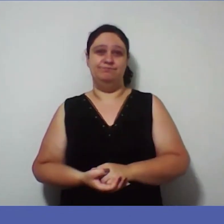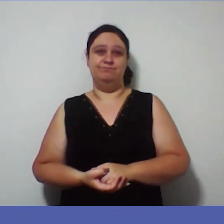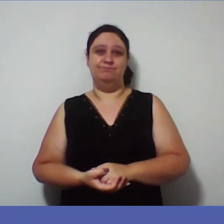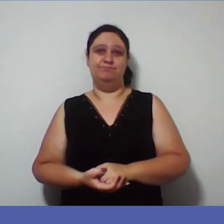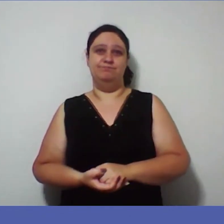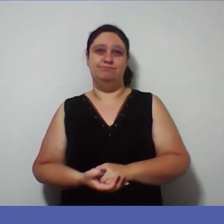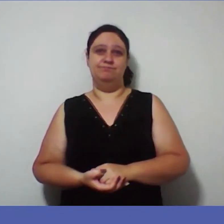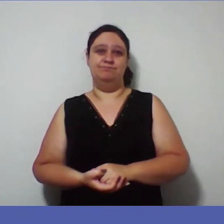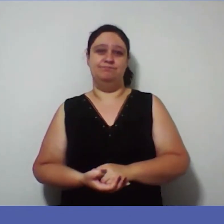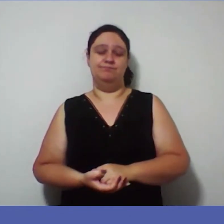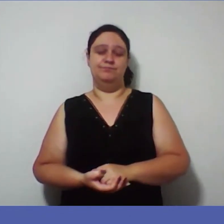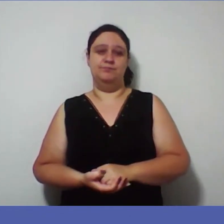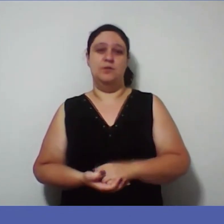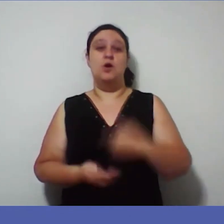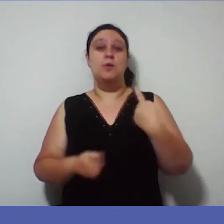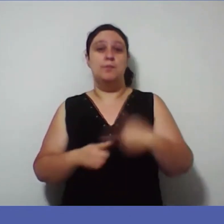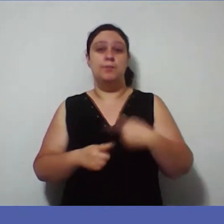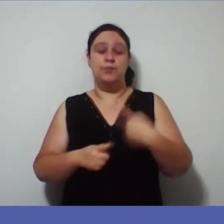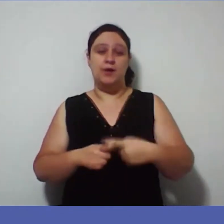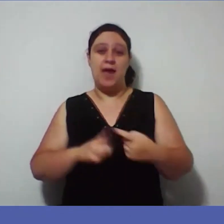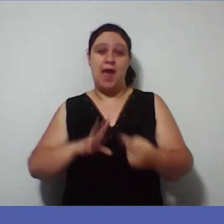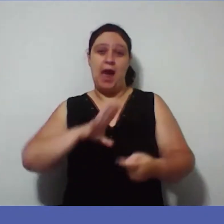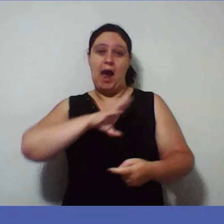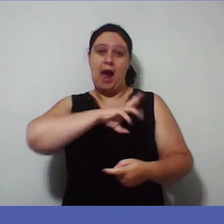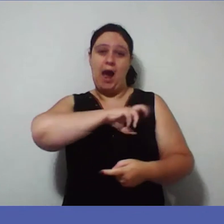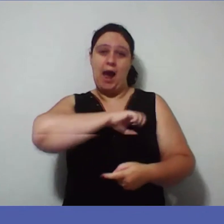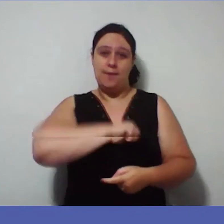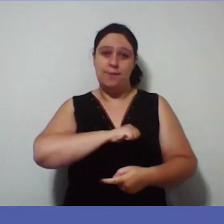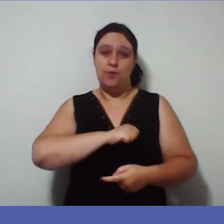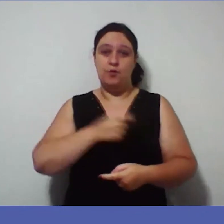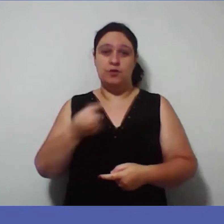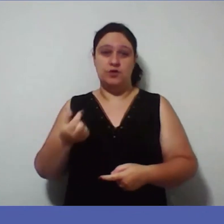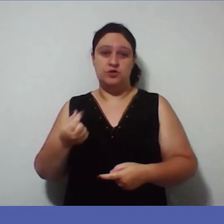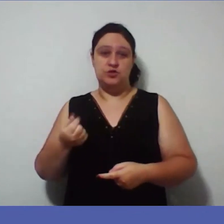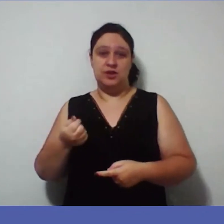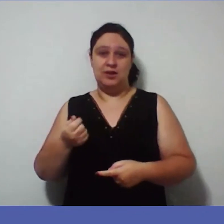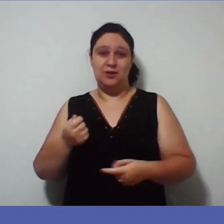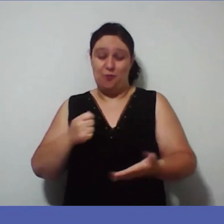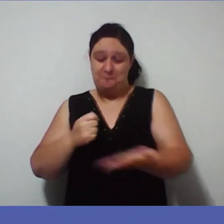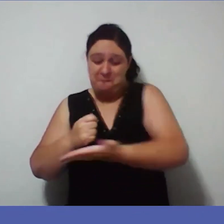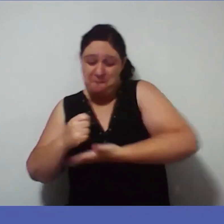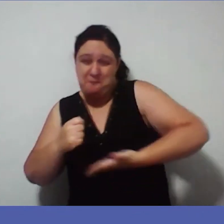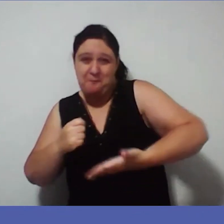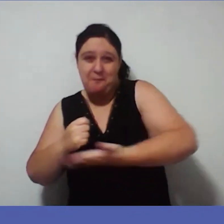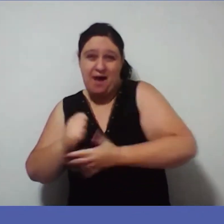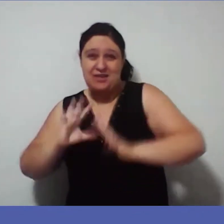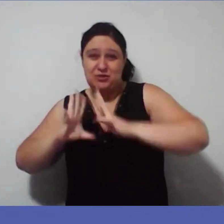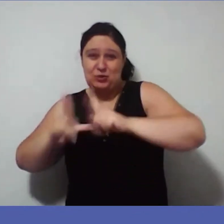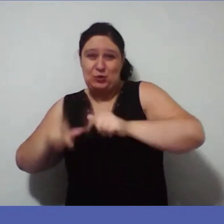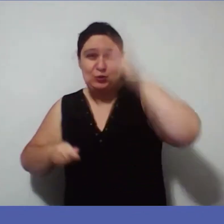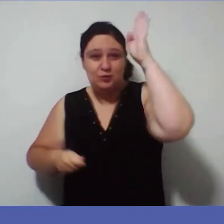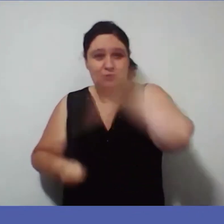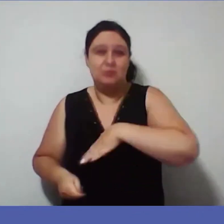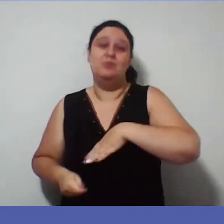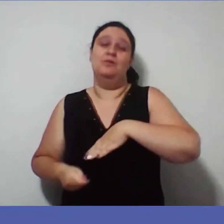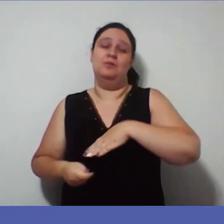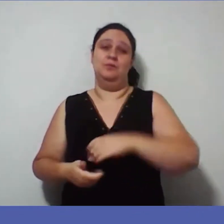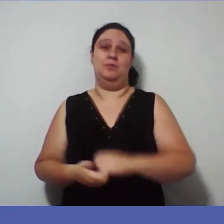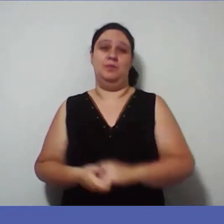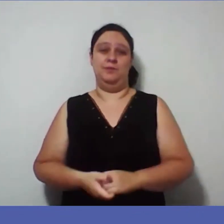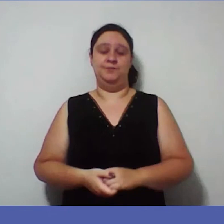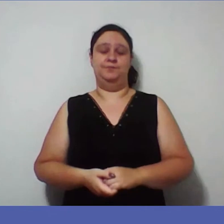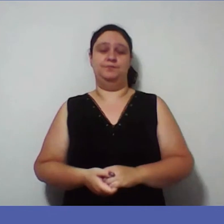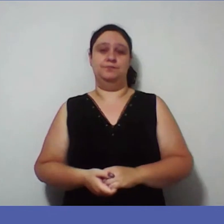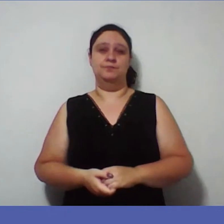Porque o amor do dinheiro é raiz de todos os males, e